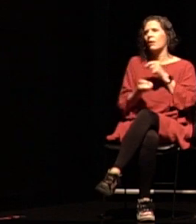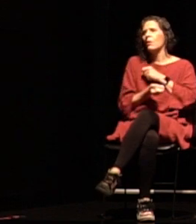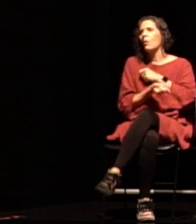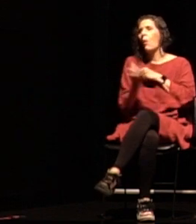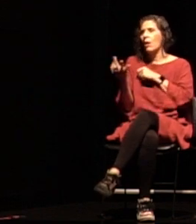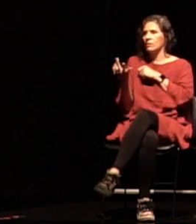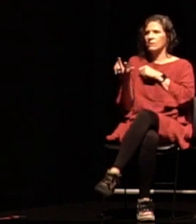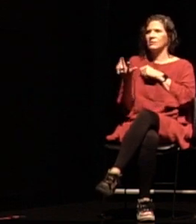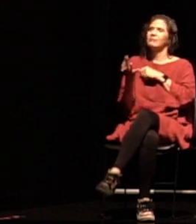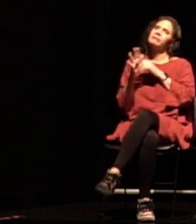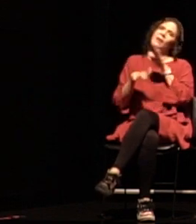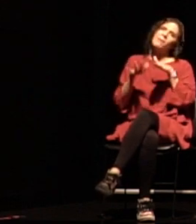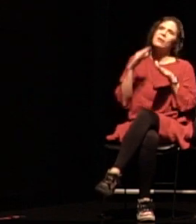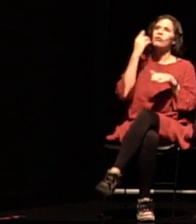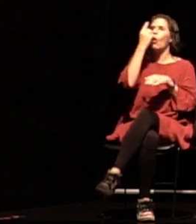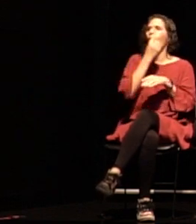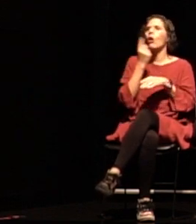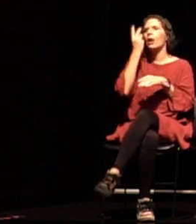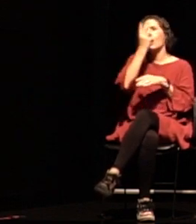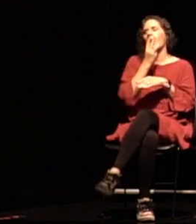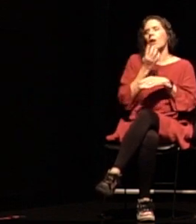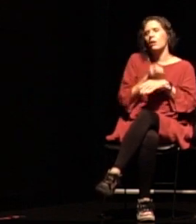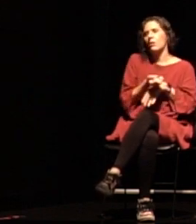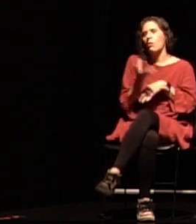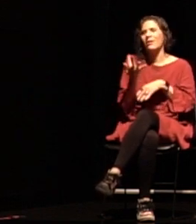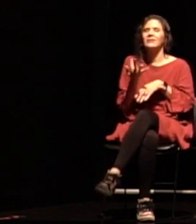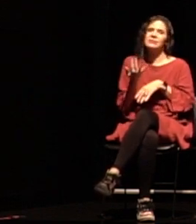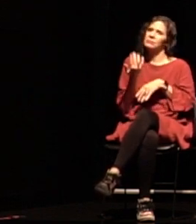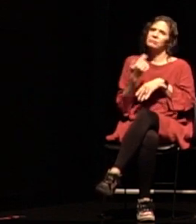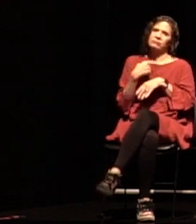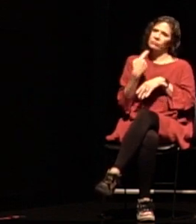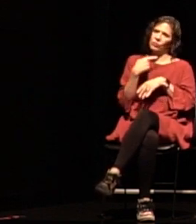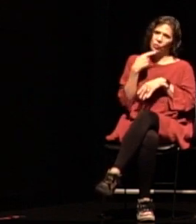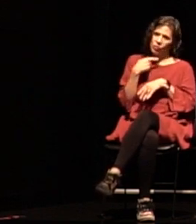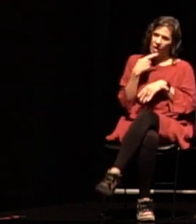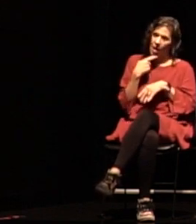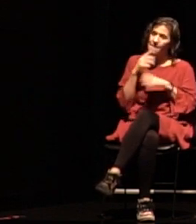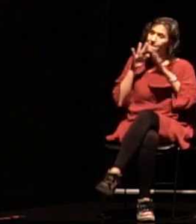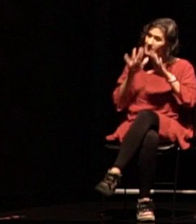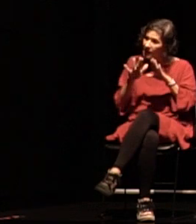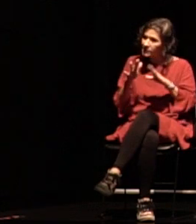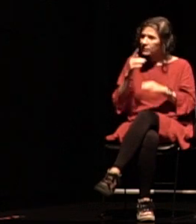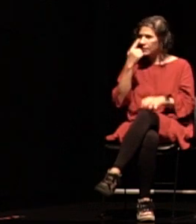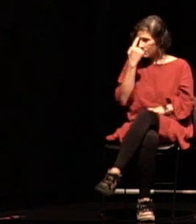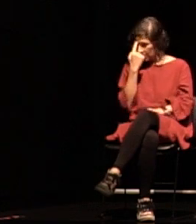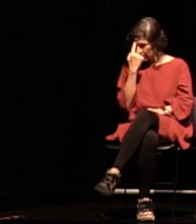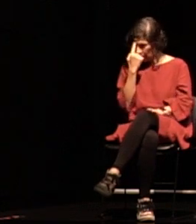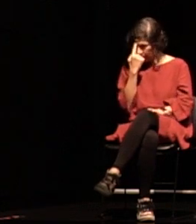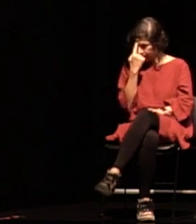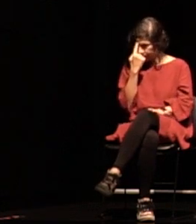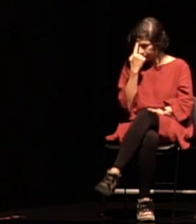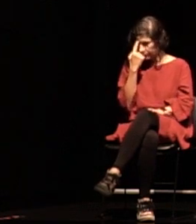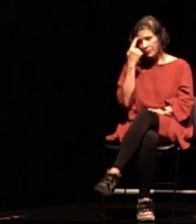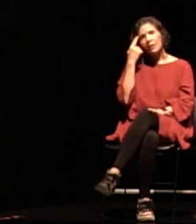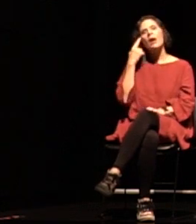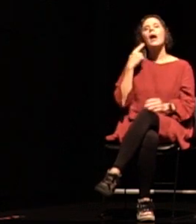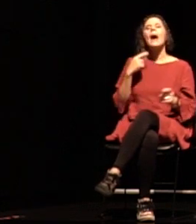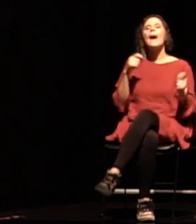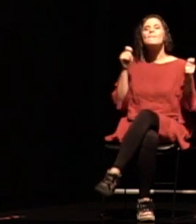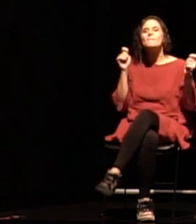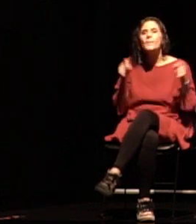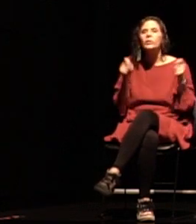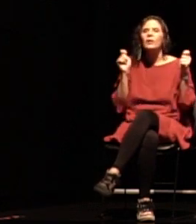volto eu, de horas, né, Sônia, não tenha sido. Mas, com, né, a potência